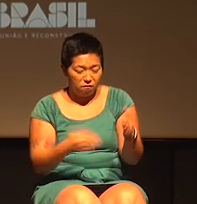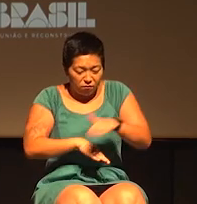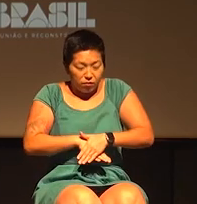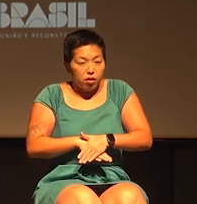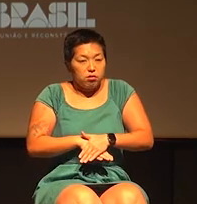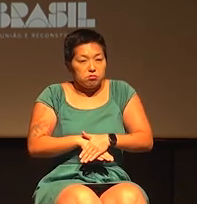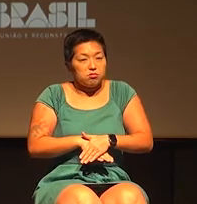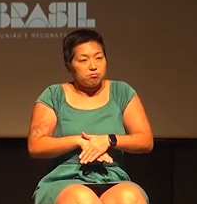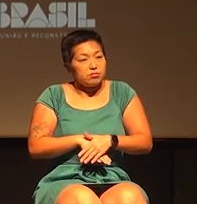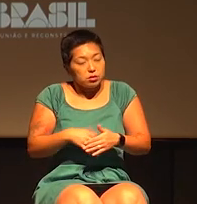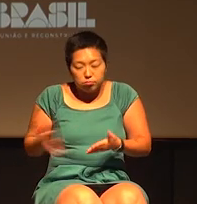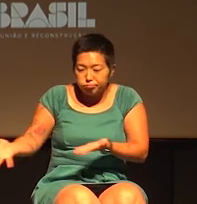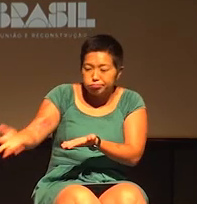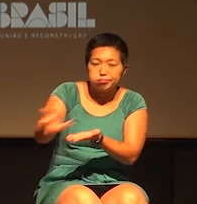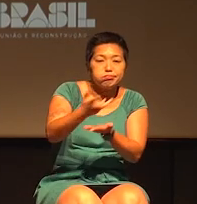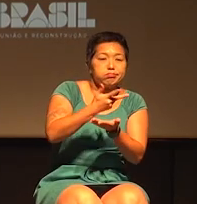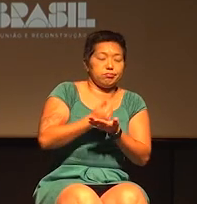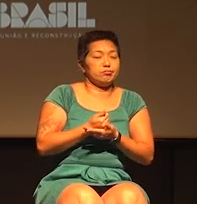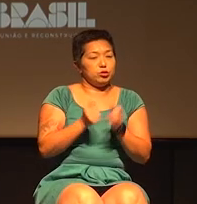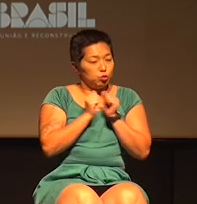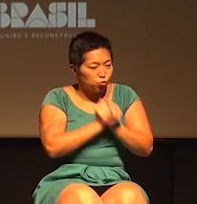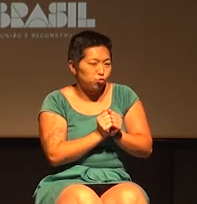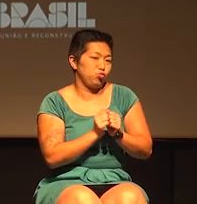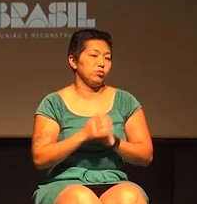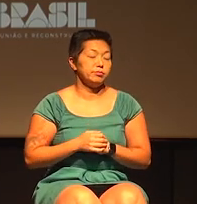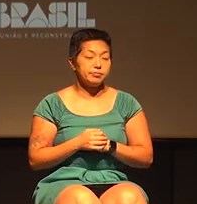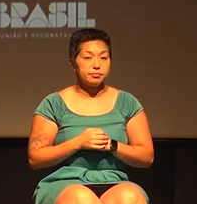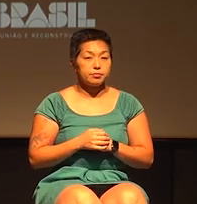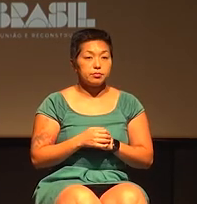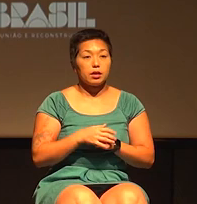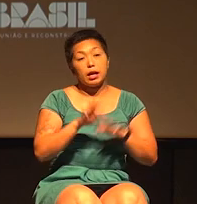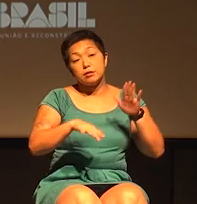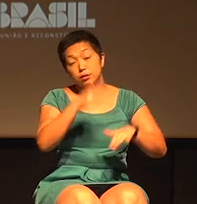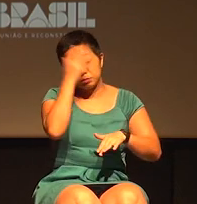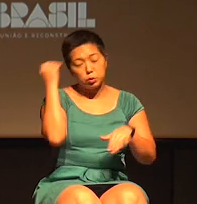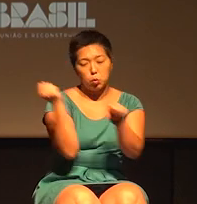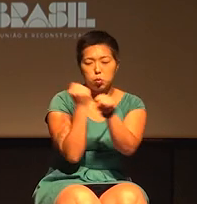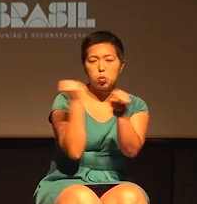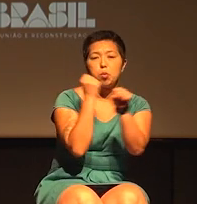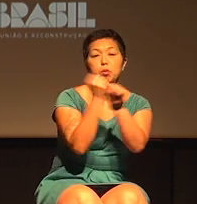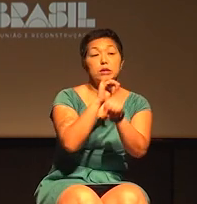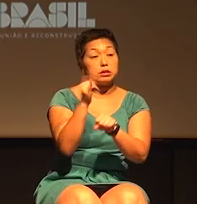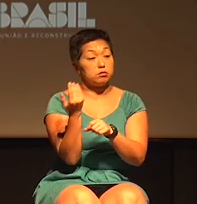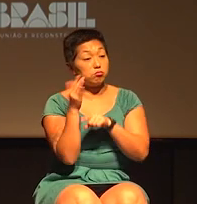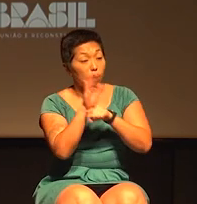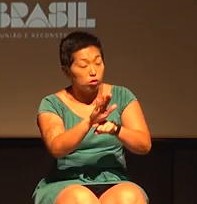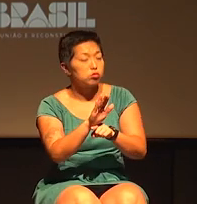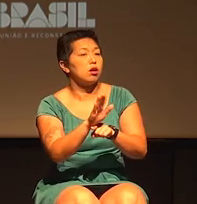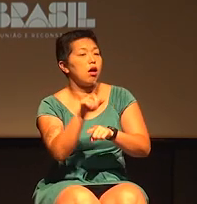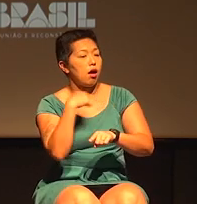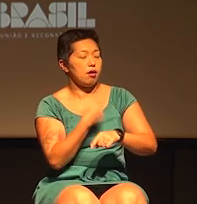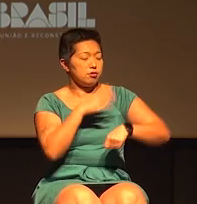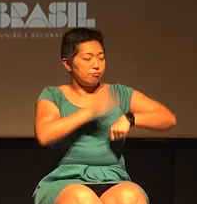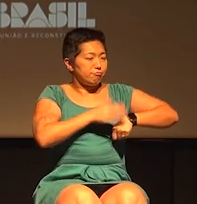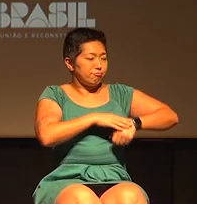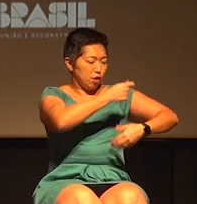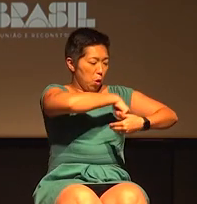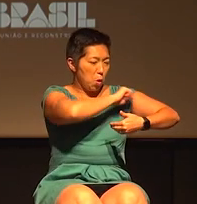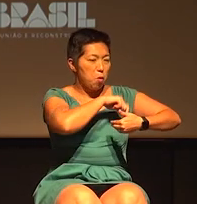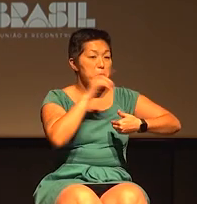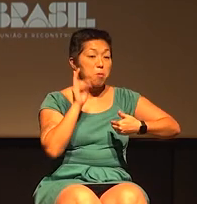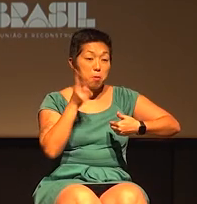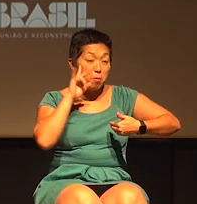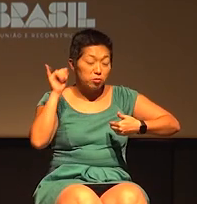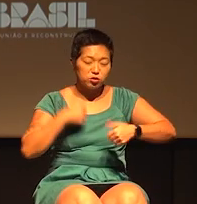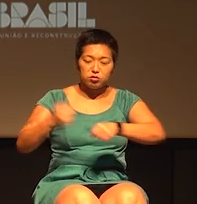juntar todo mundo eh tem esse esse pessoal tá batendo lje Se vocês forem ajudar a gente faz aqui uma comida para vocês No dia que